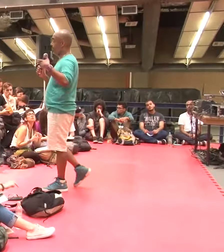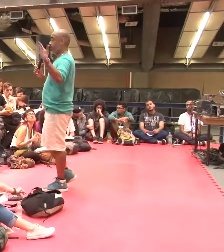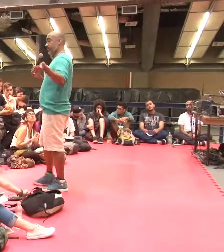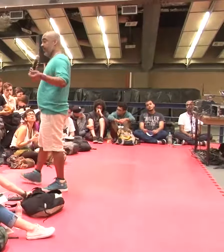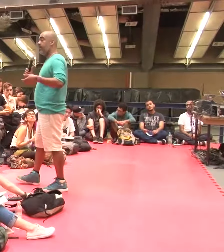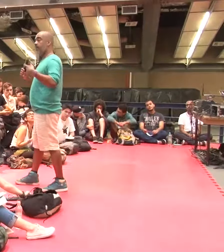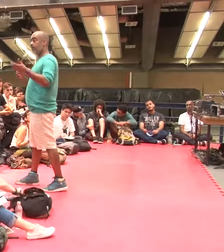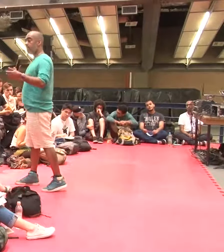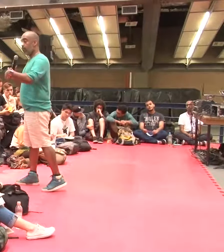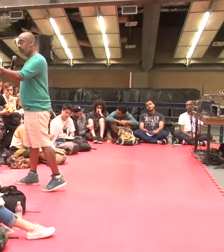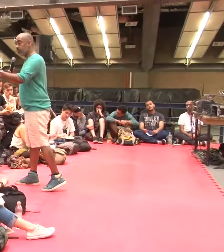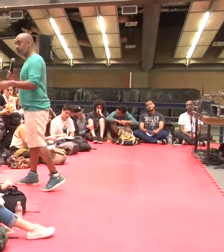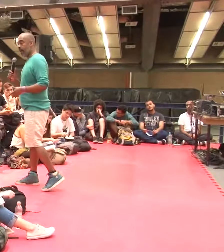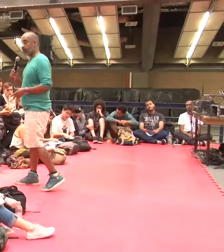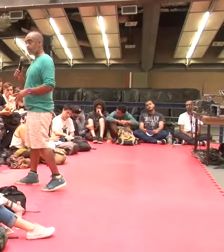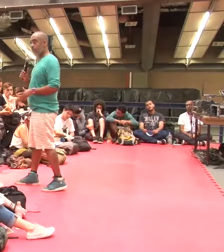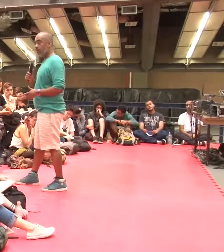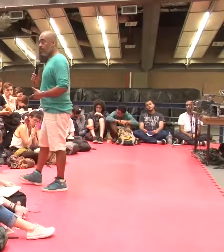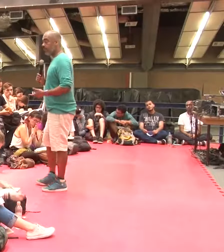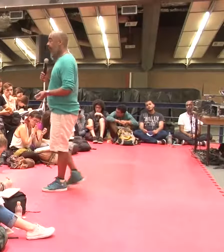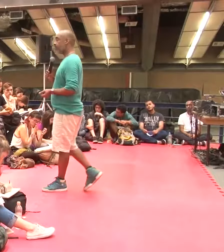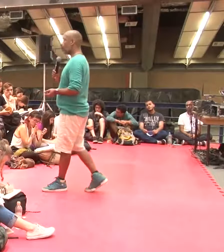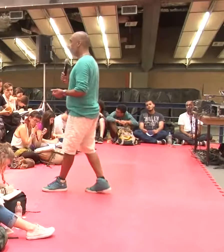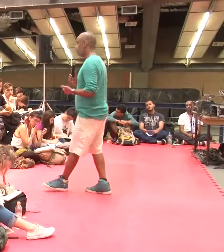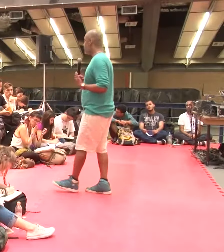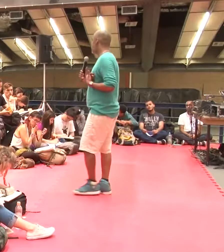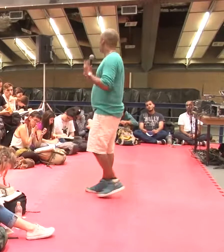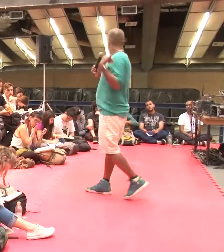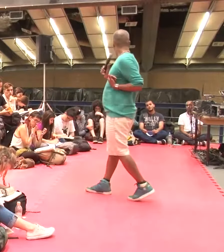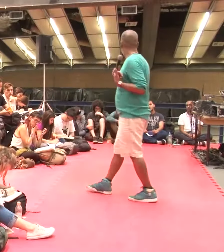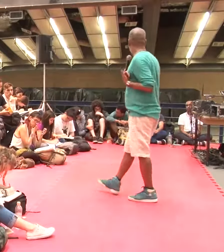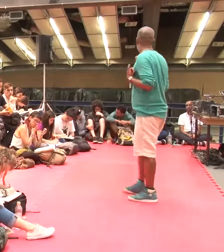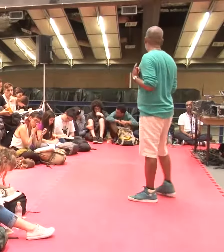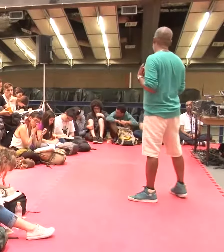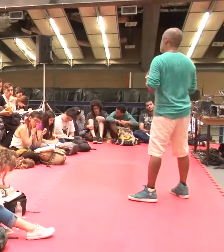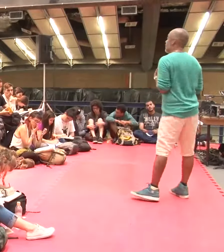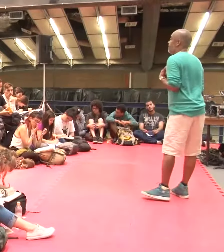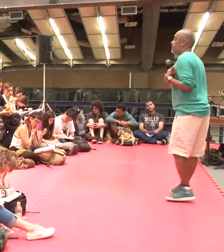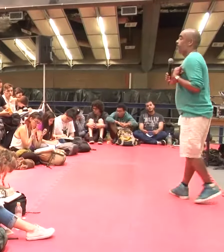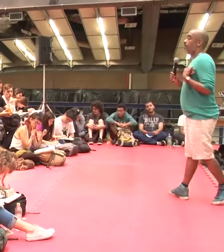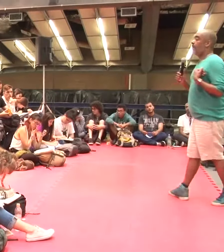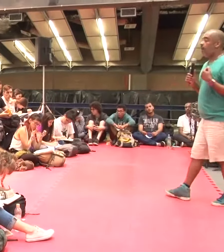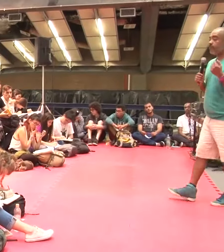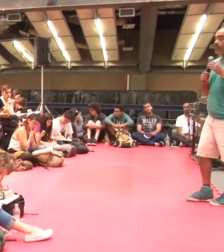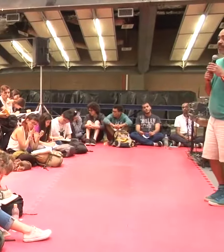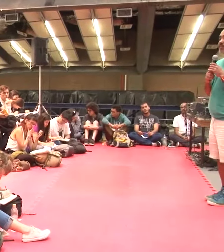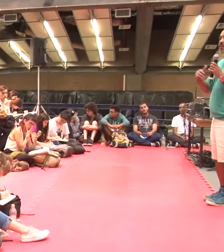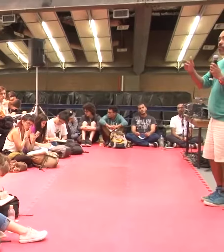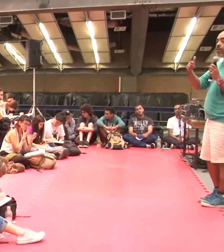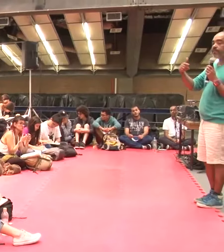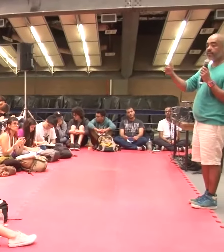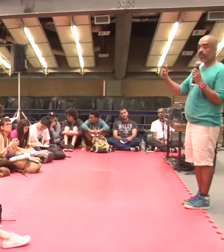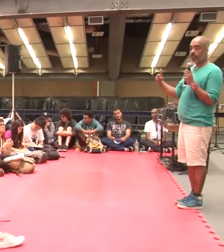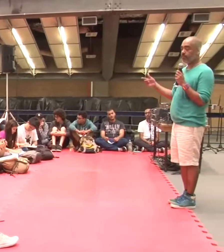culturais, políticas, né? No interior desse espaço comunitário que é o Cortiço, no Cortiço. As possibilidades